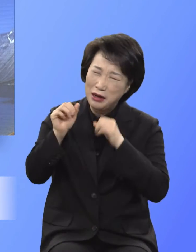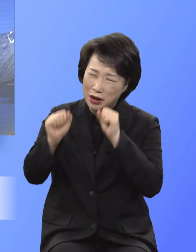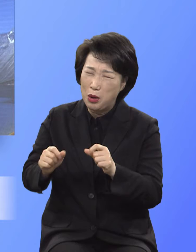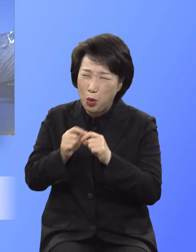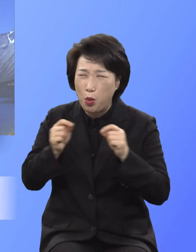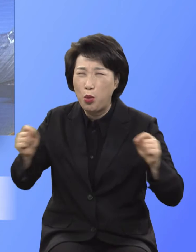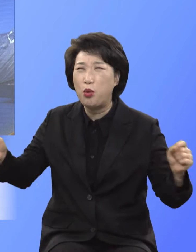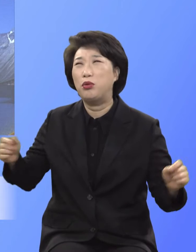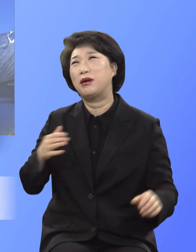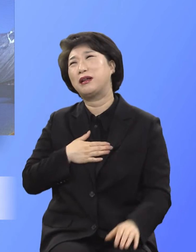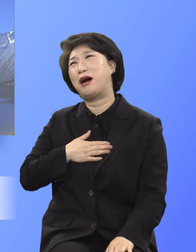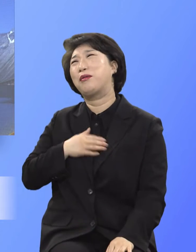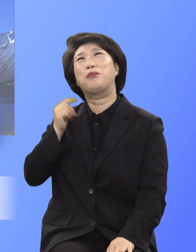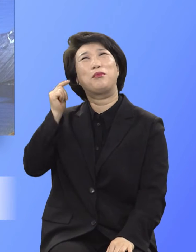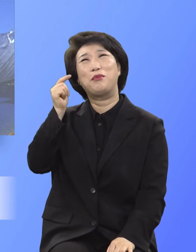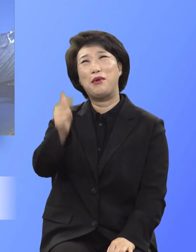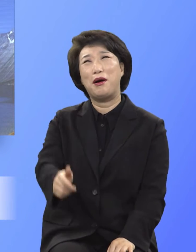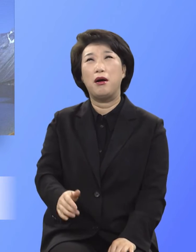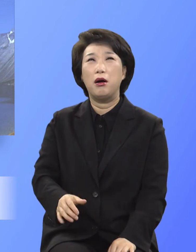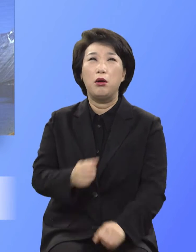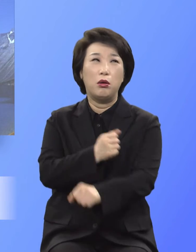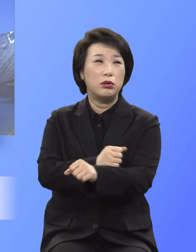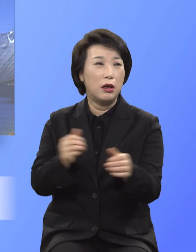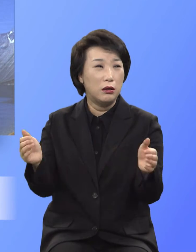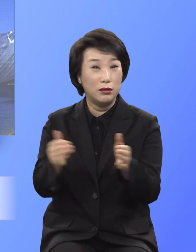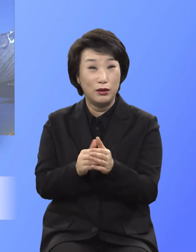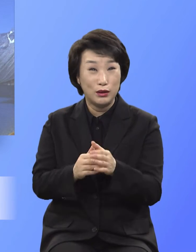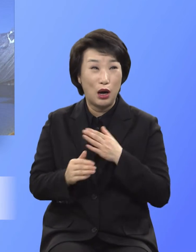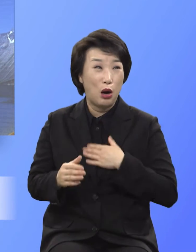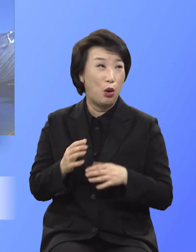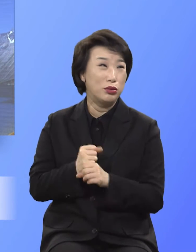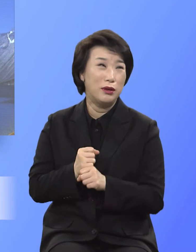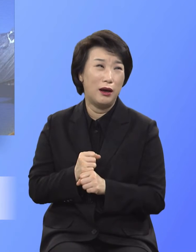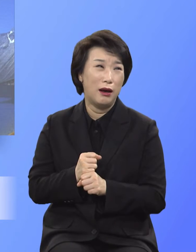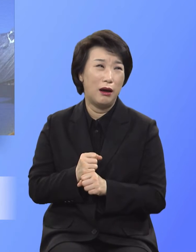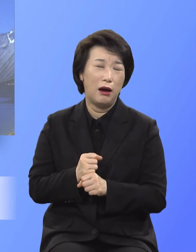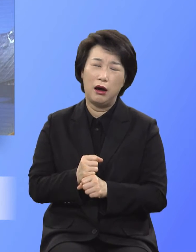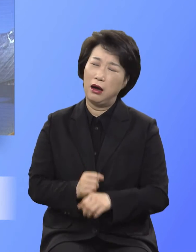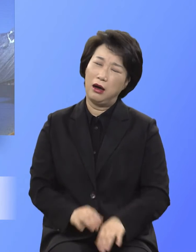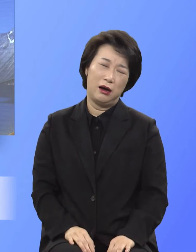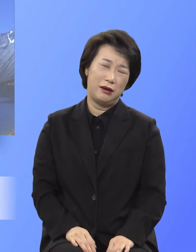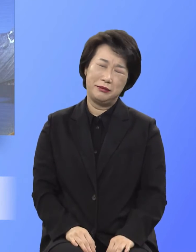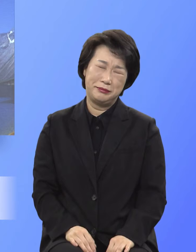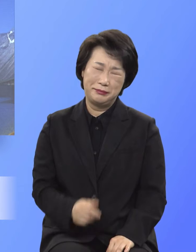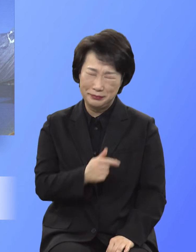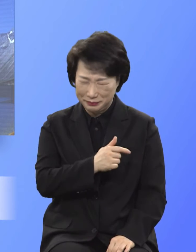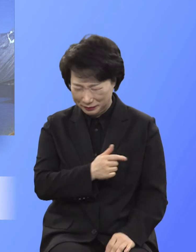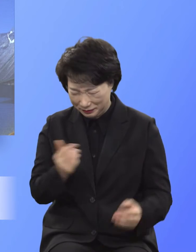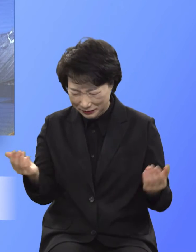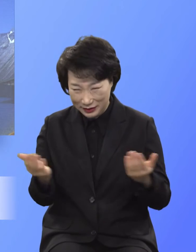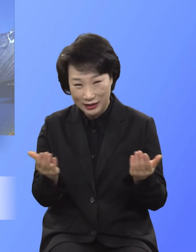날이 창창한데 이 고생이 끝나려면 큰일 났네.